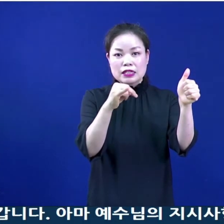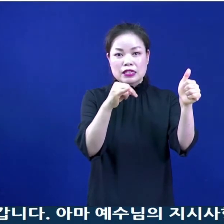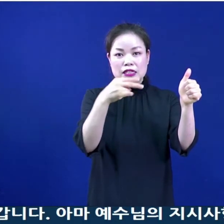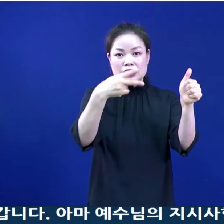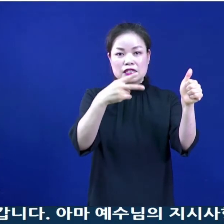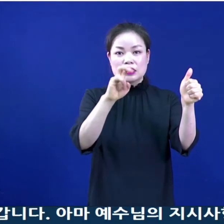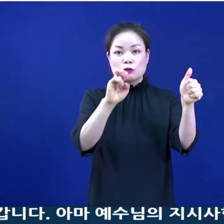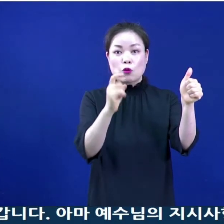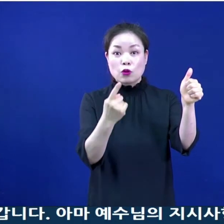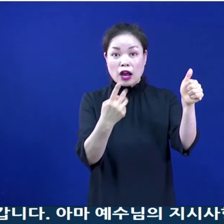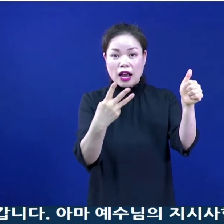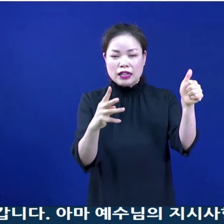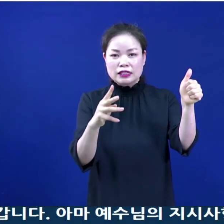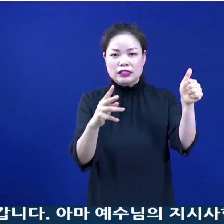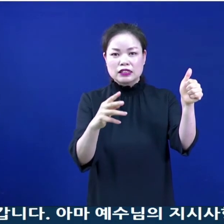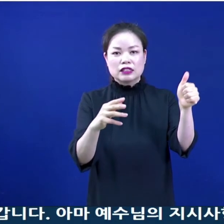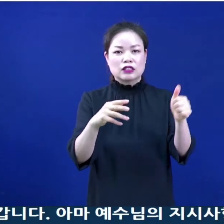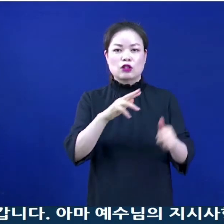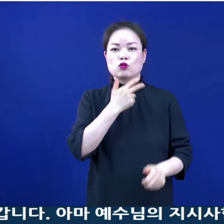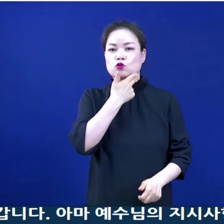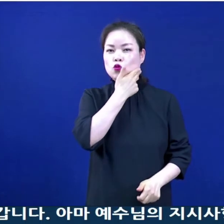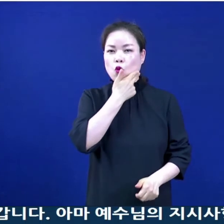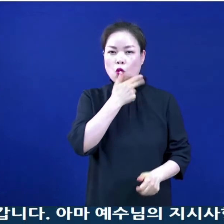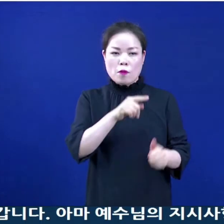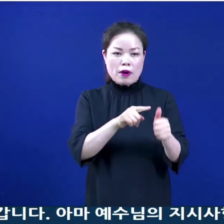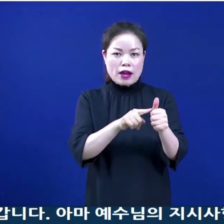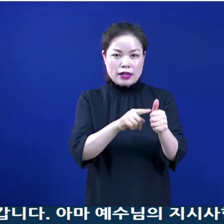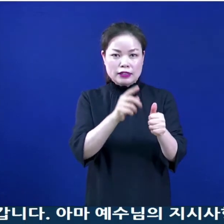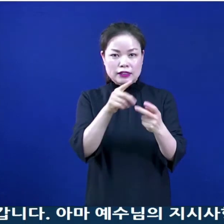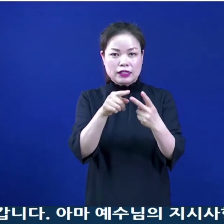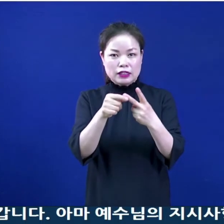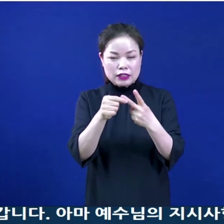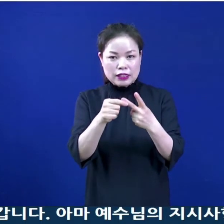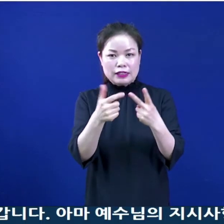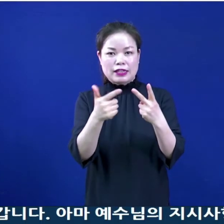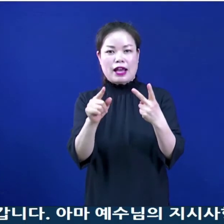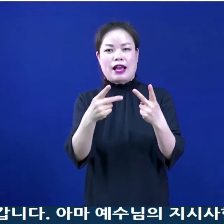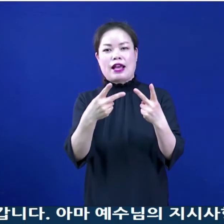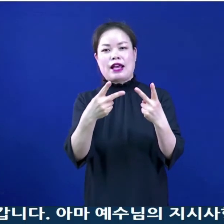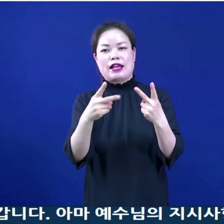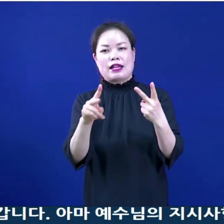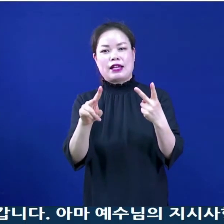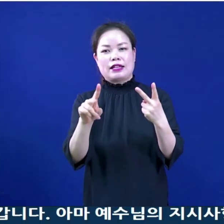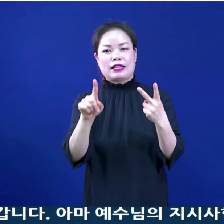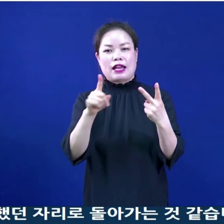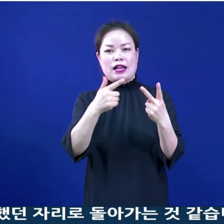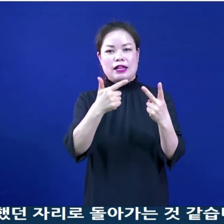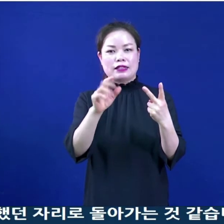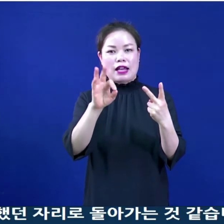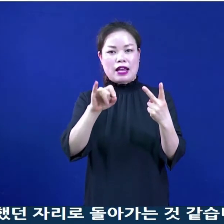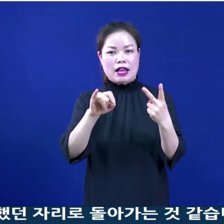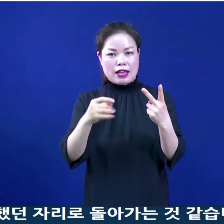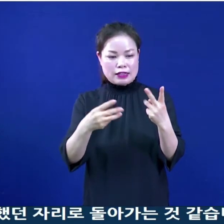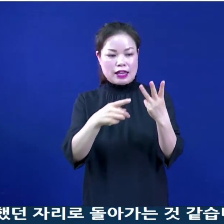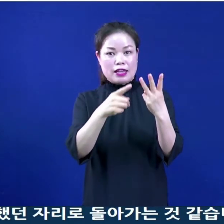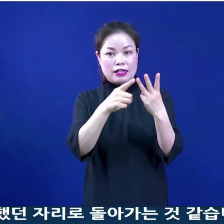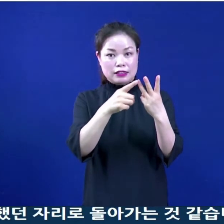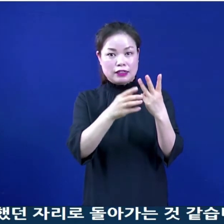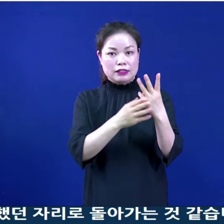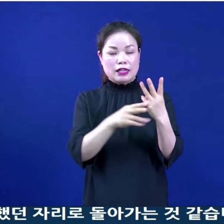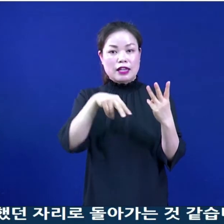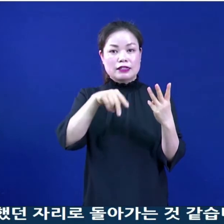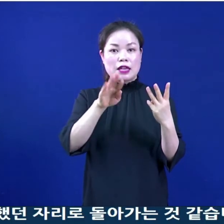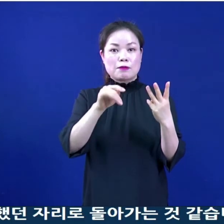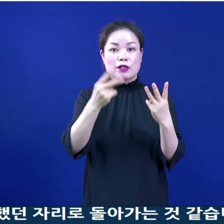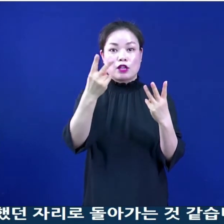누구? 도마가 있었고, 나다나엘이 있었고, 세베대의 두 아들들, 누구와